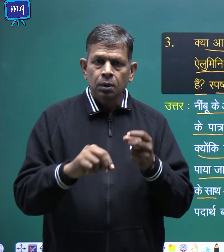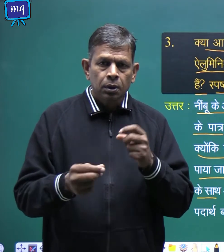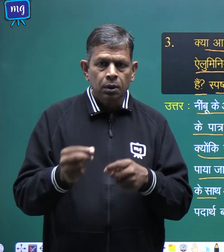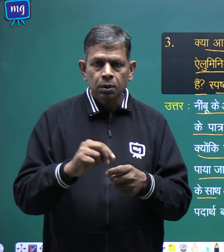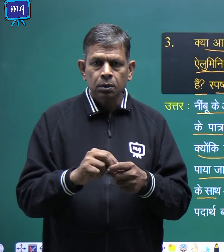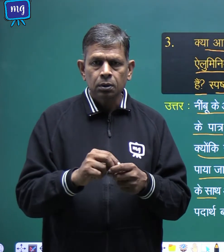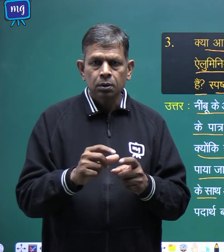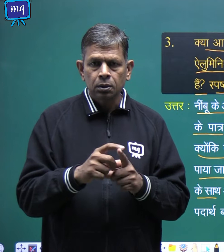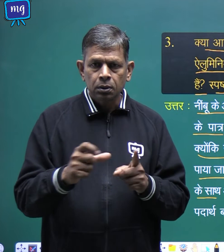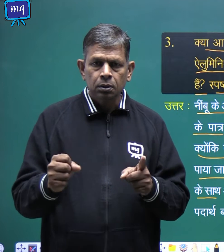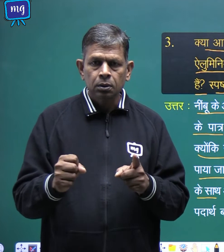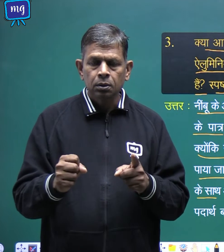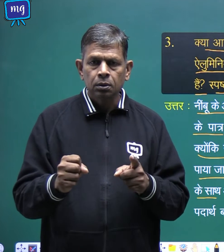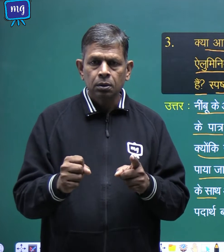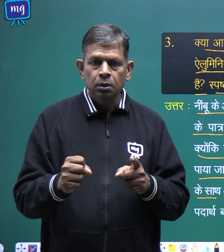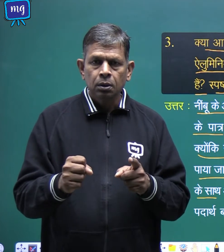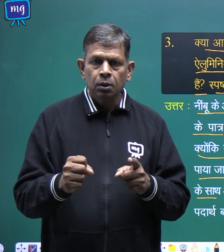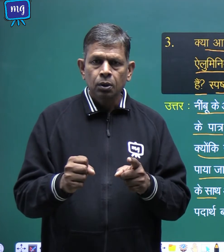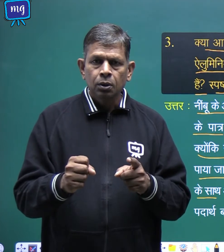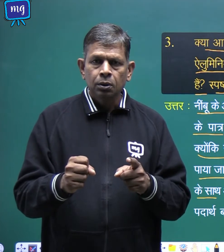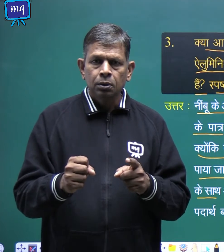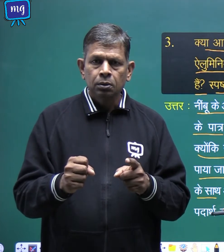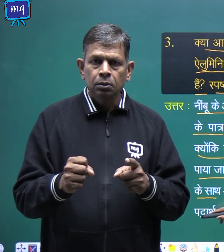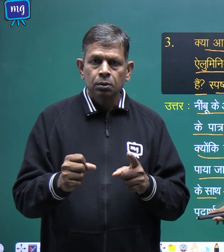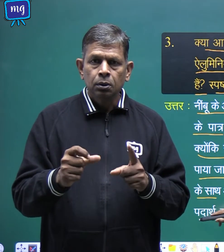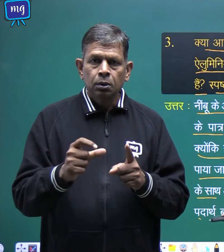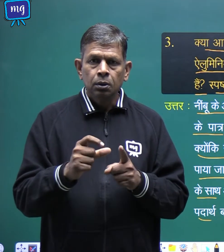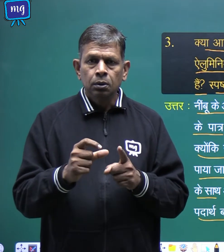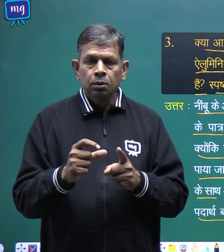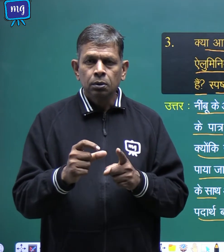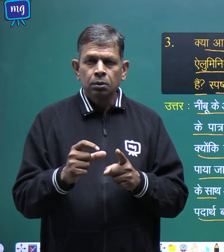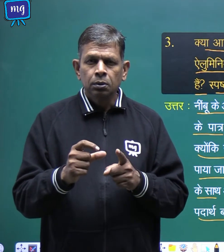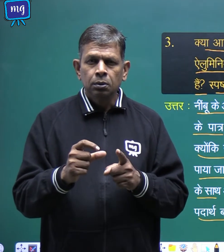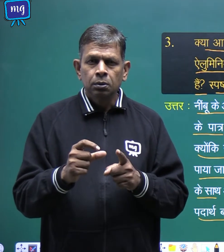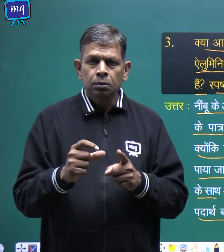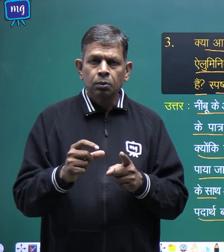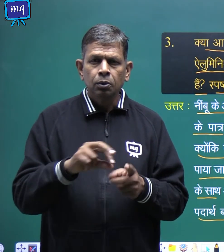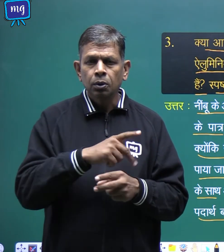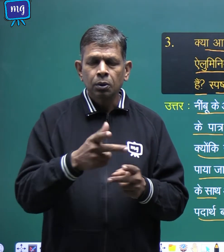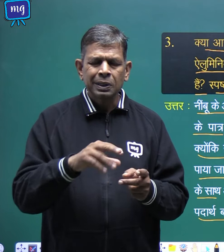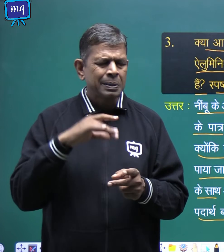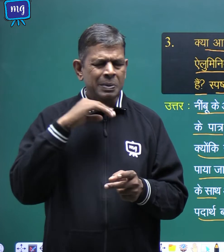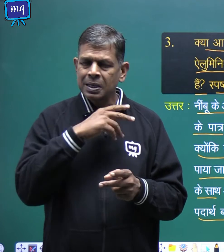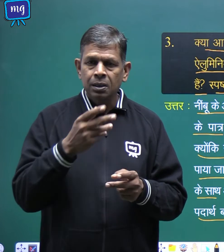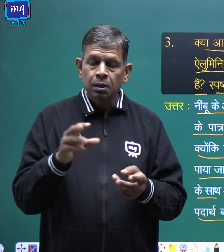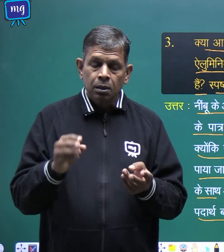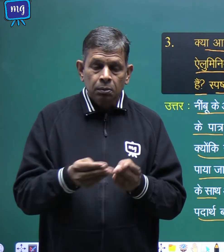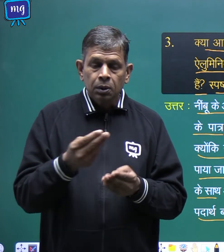अभिक्रिया करके विषैले पदार्थ बनाती हैं।